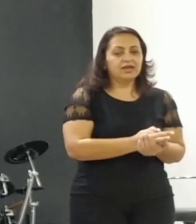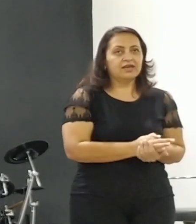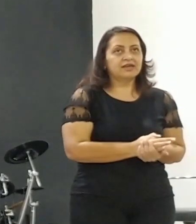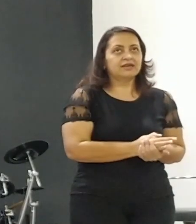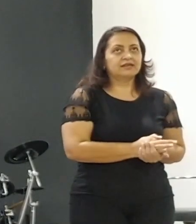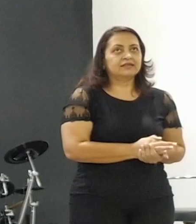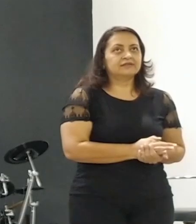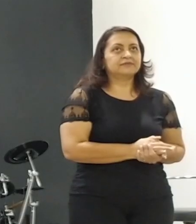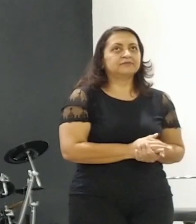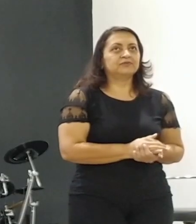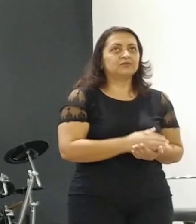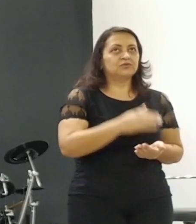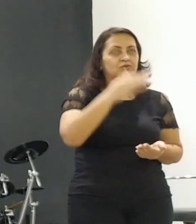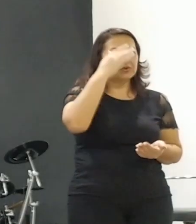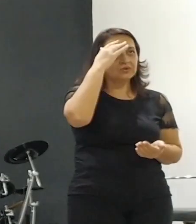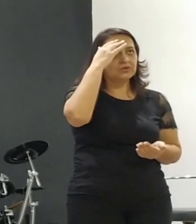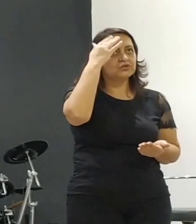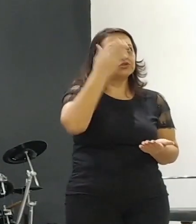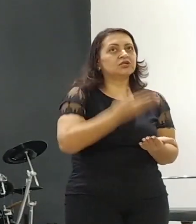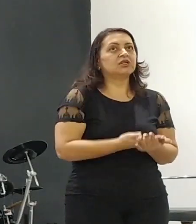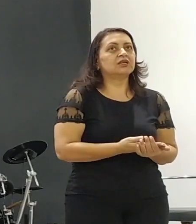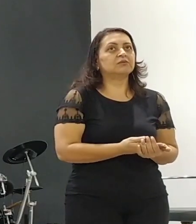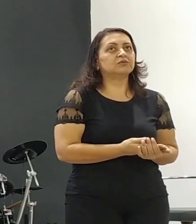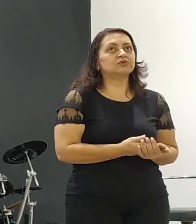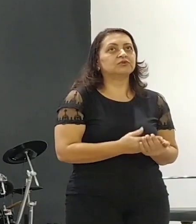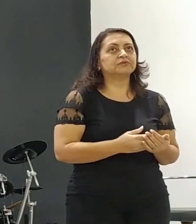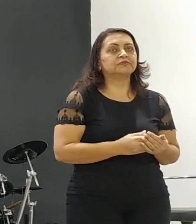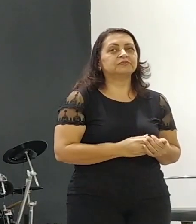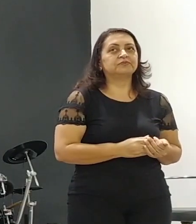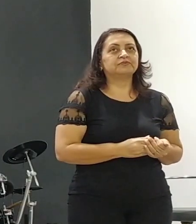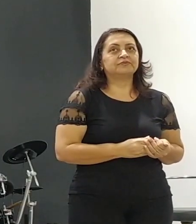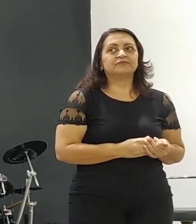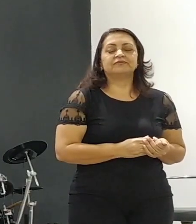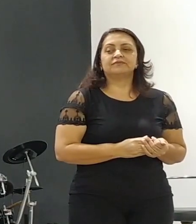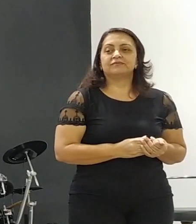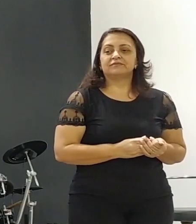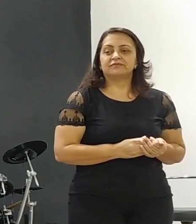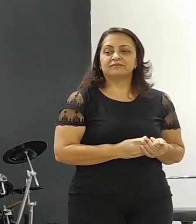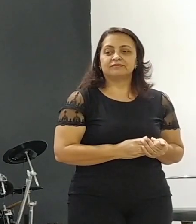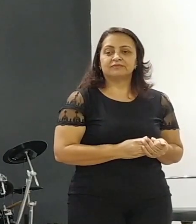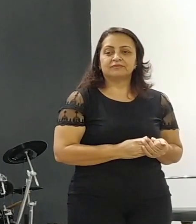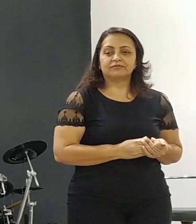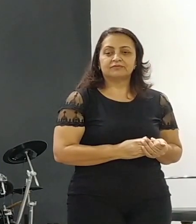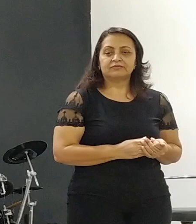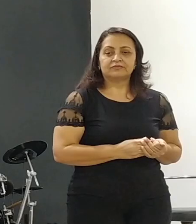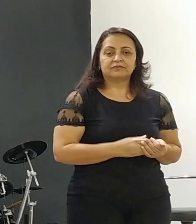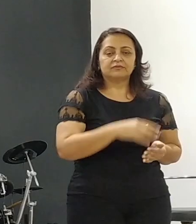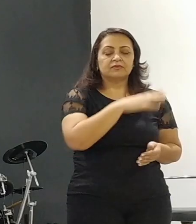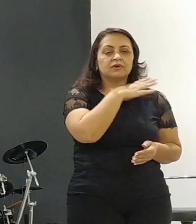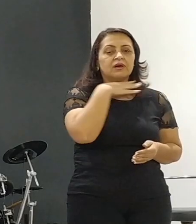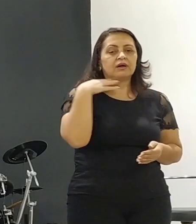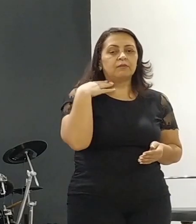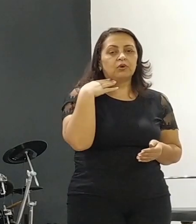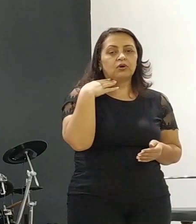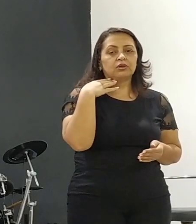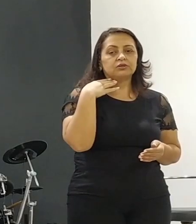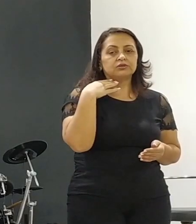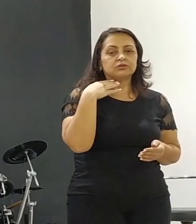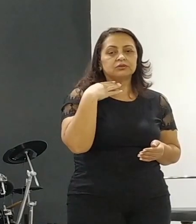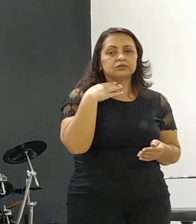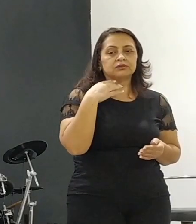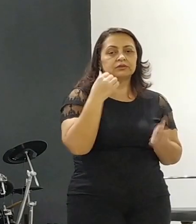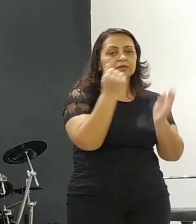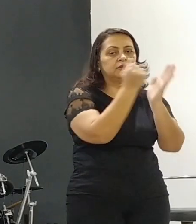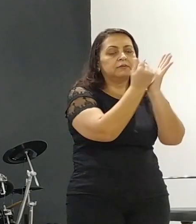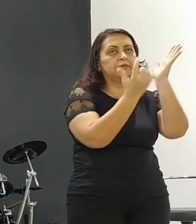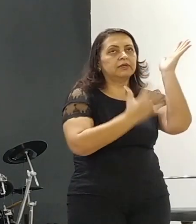que nós vamos morar com Ele no céu. Aleluia. Diz aí o hino, né? Diz assim: a morte morreu